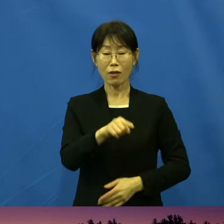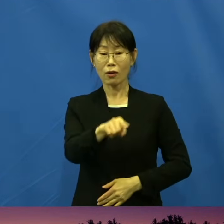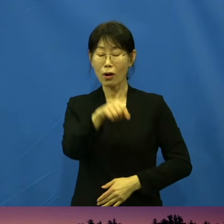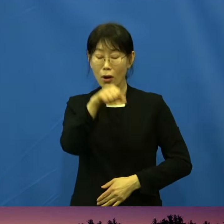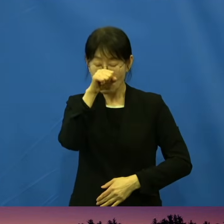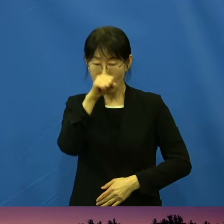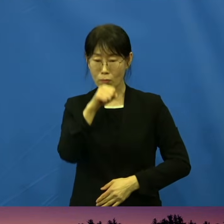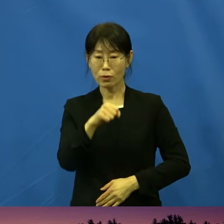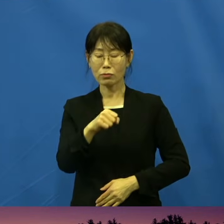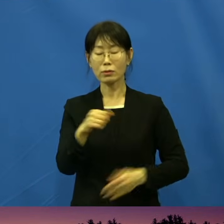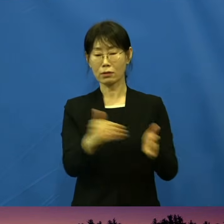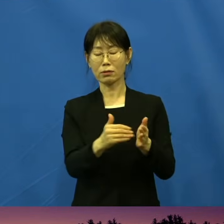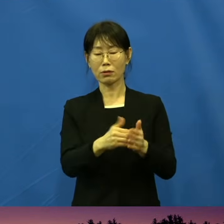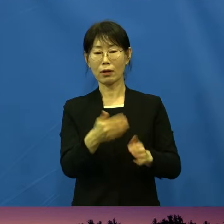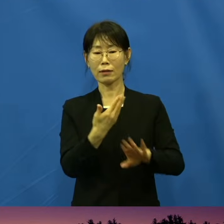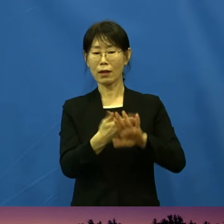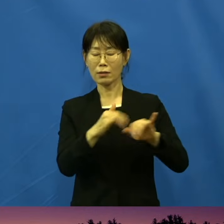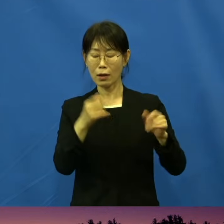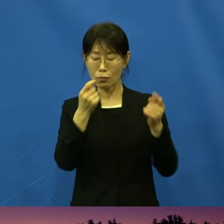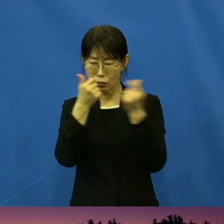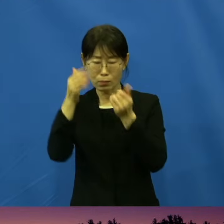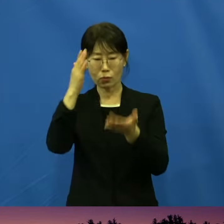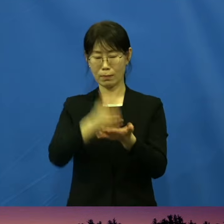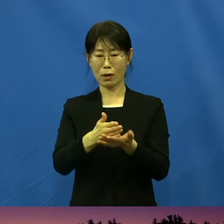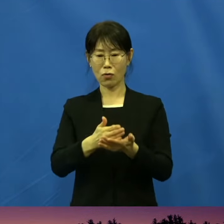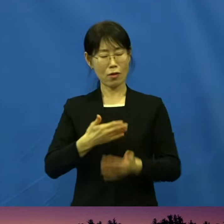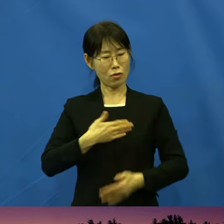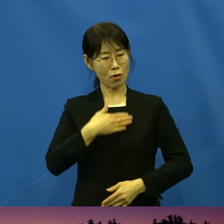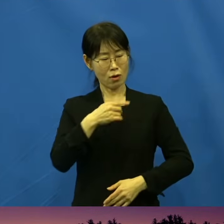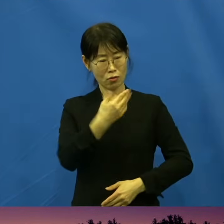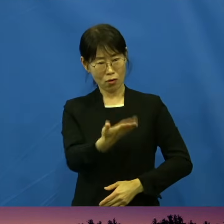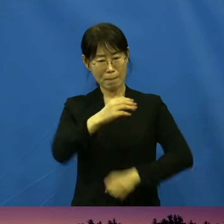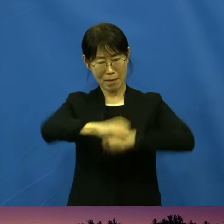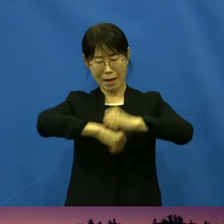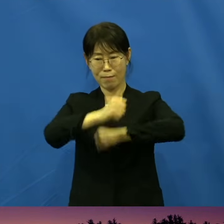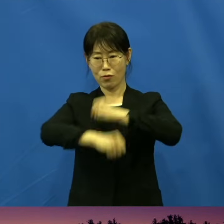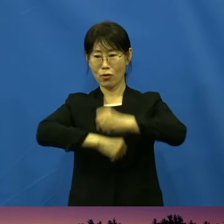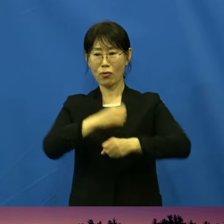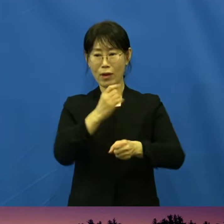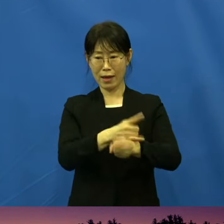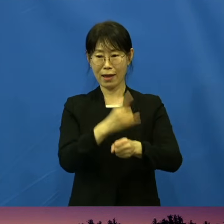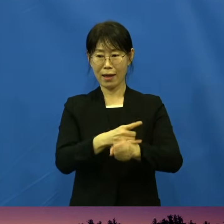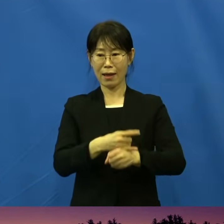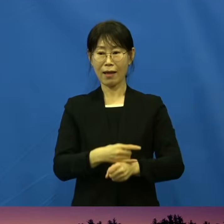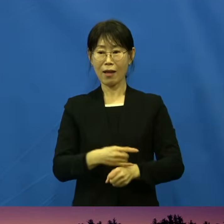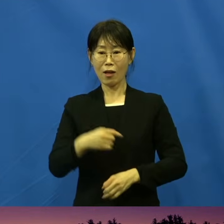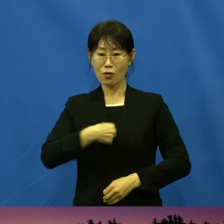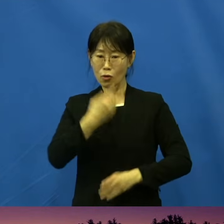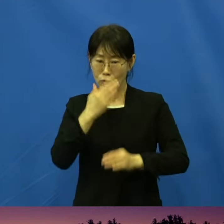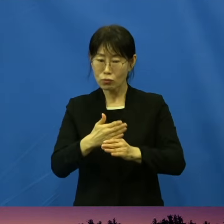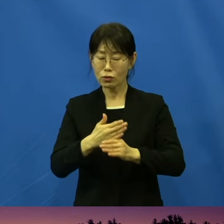그걸로 충분해, 다른 사람 눈치 볼 거 없어, 너가 너를 행복하게 해줘, 너